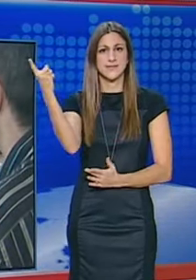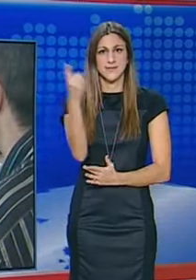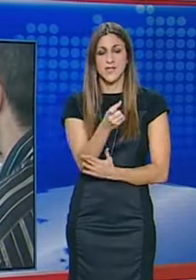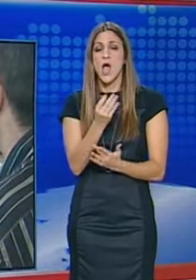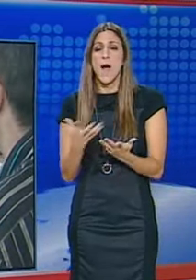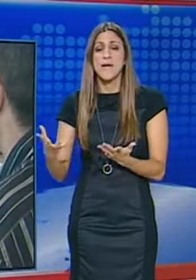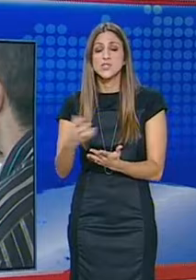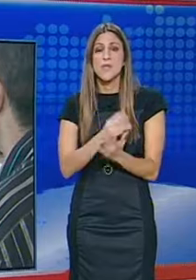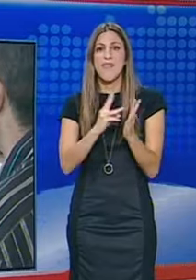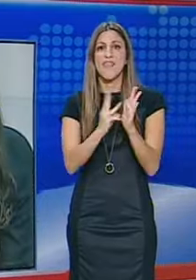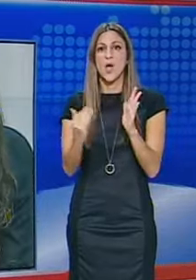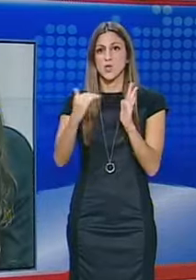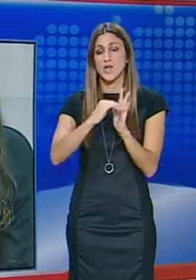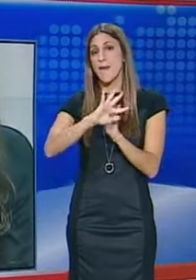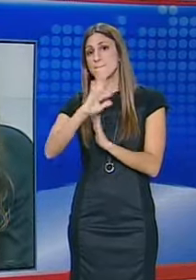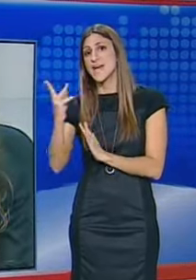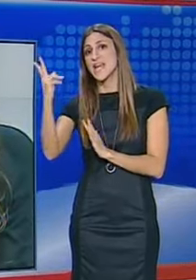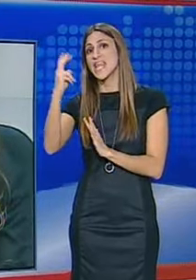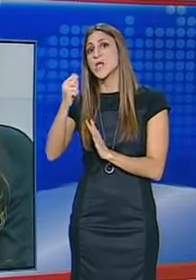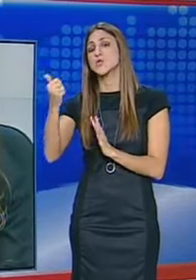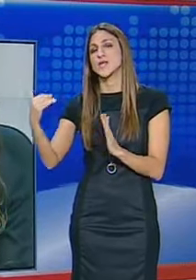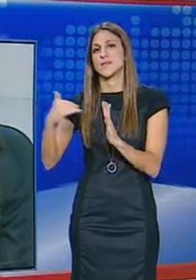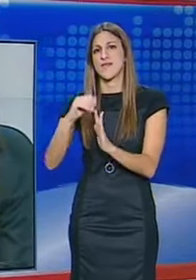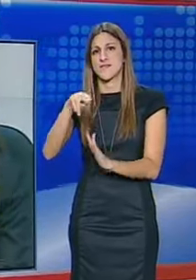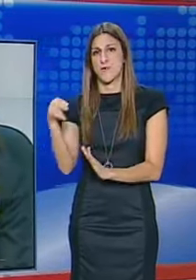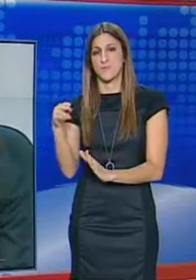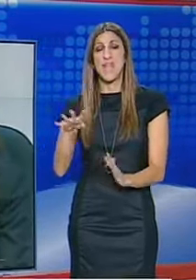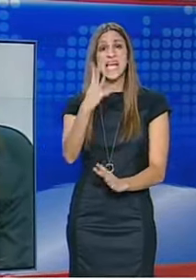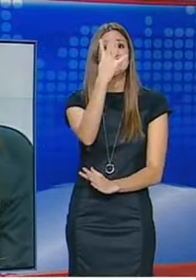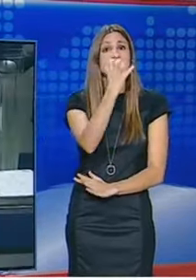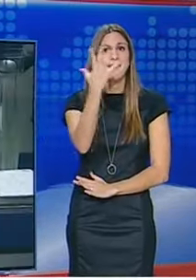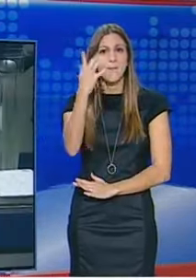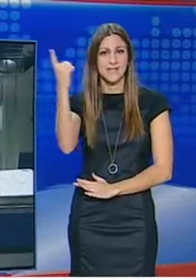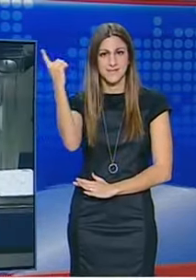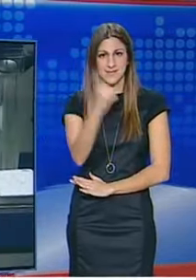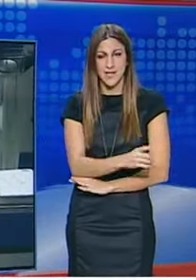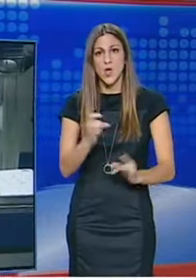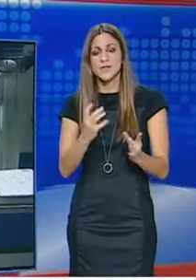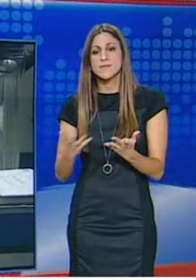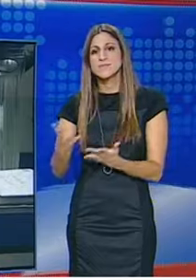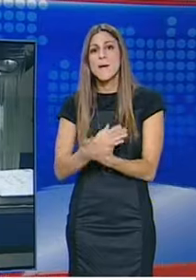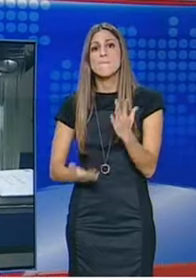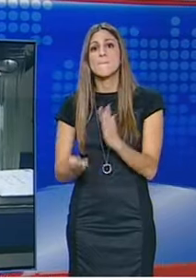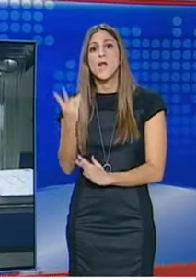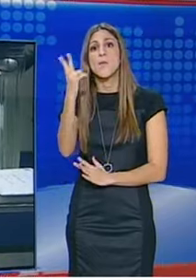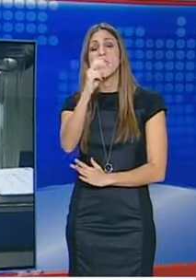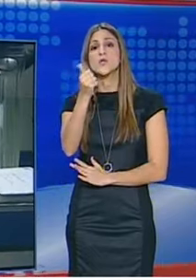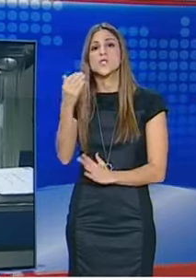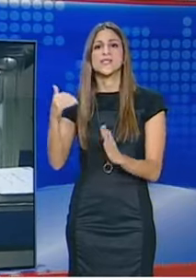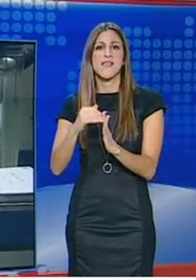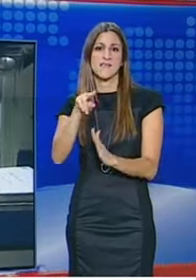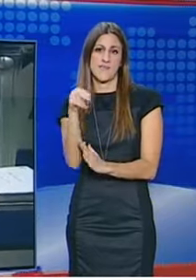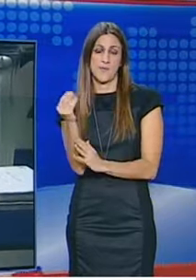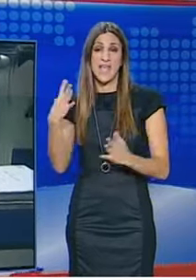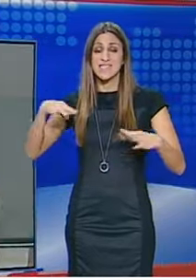από 18.000 έως 26.000 και με 45% εισοδήματα άνω των 2.000€ το